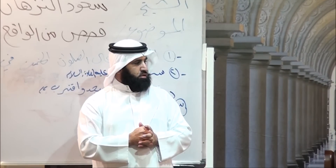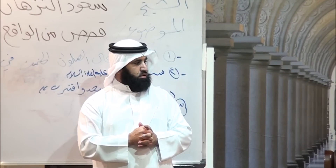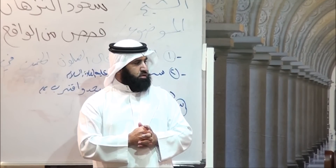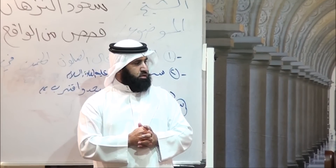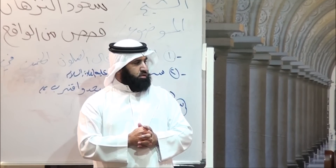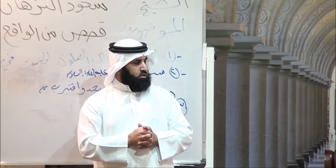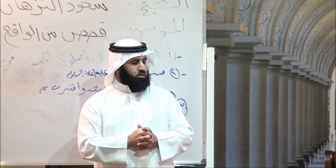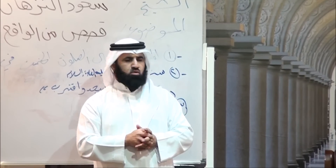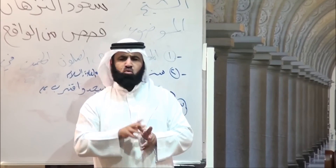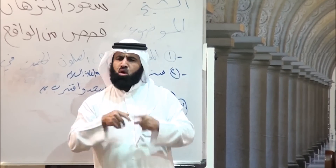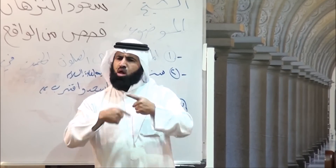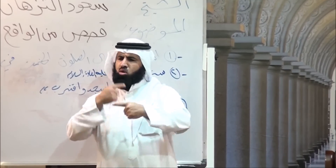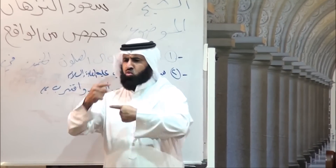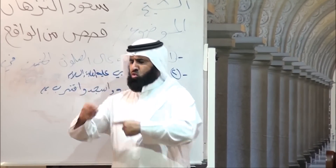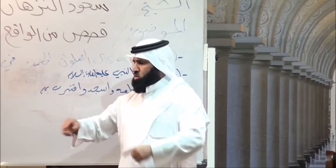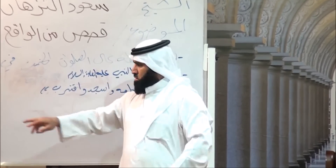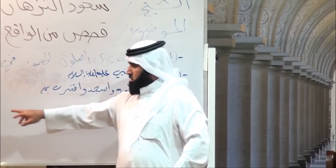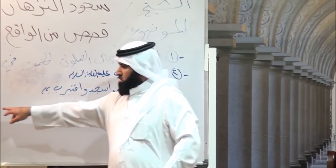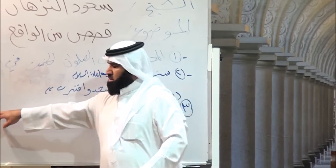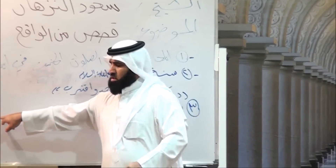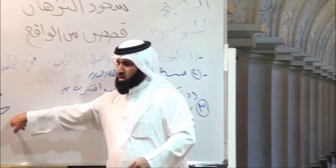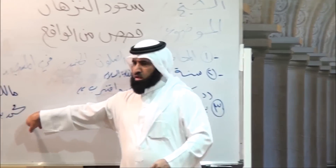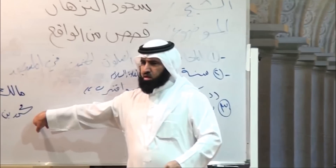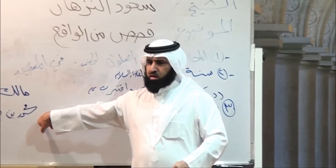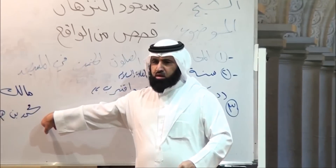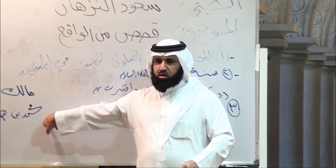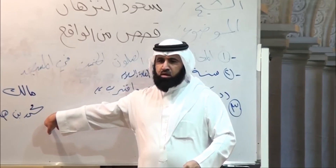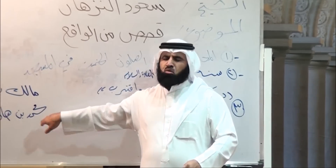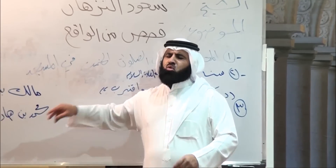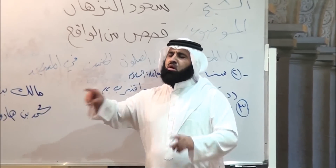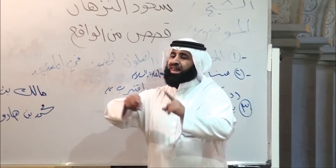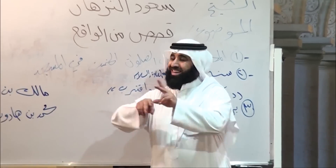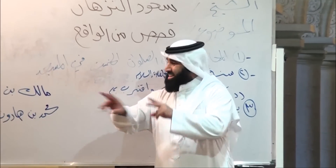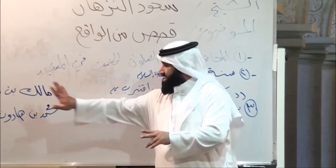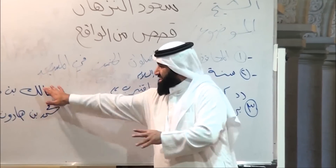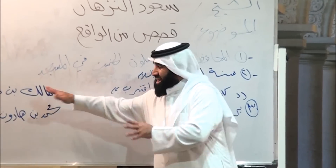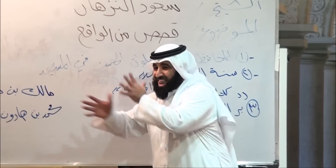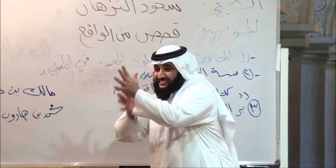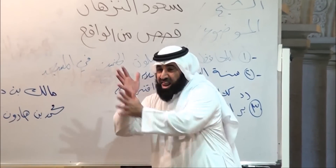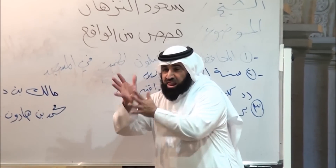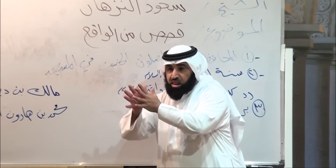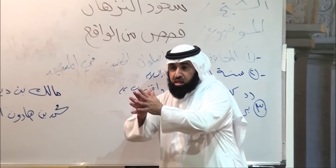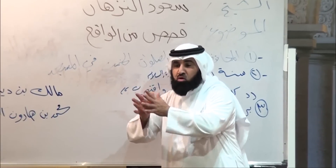الحج أتى رجل وأخبره أنه رأى في الحج مثل هذه الرؤيا.